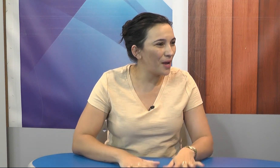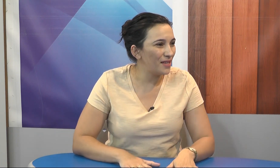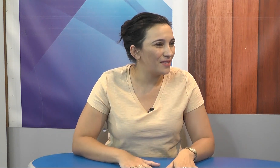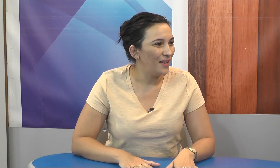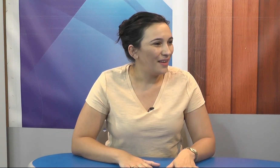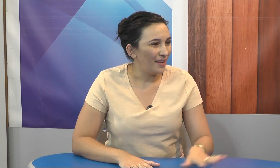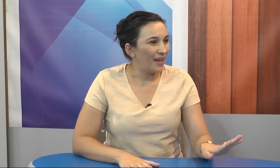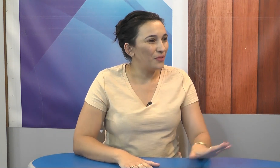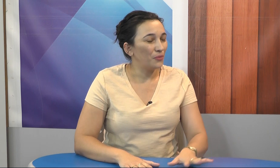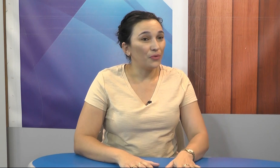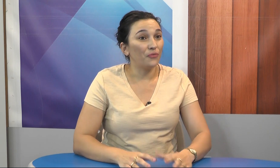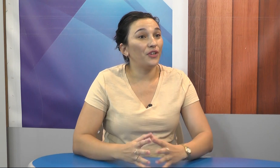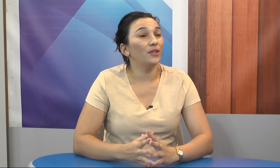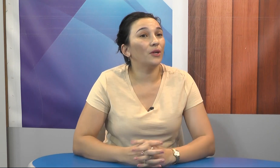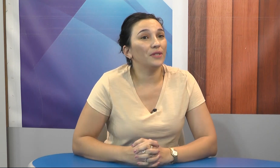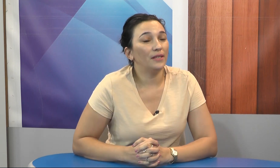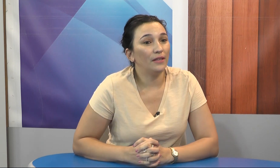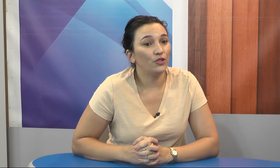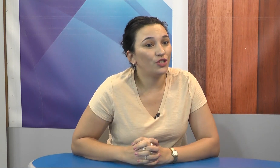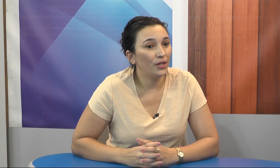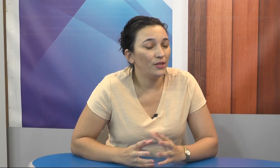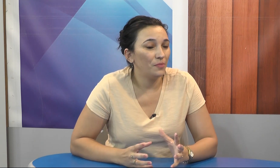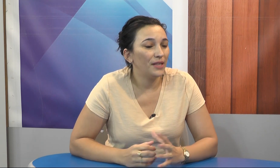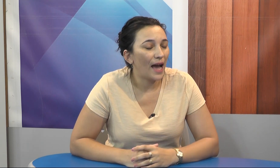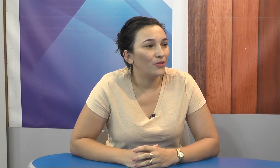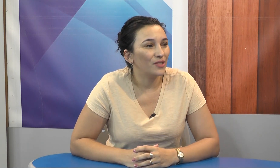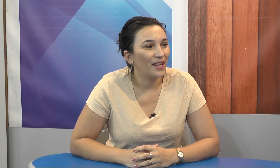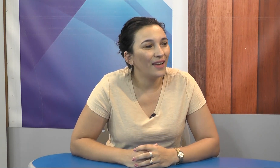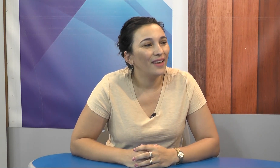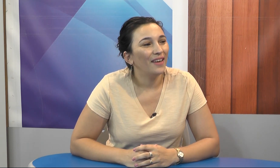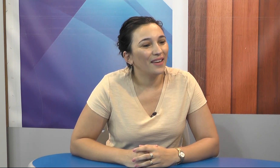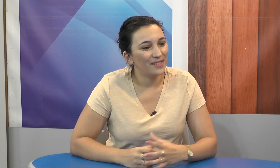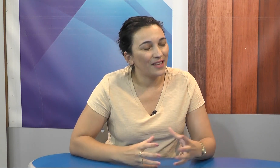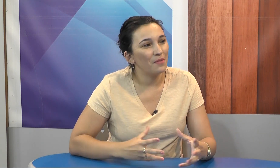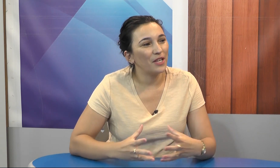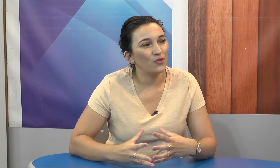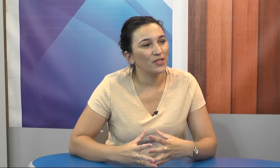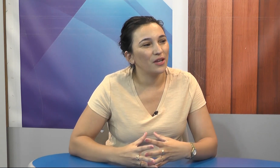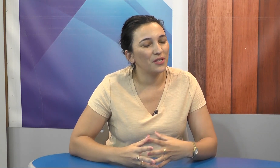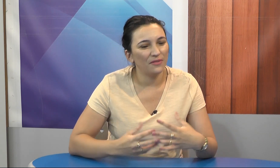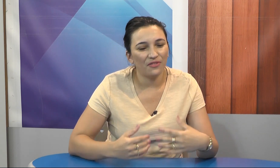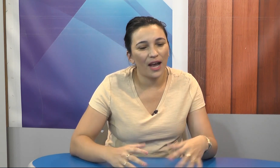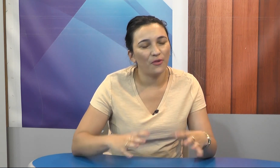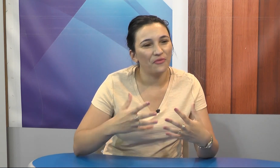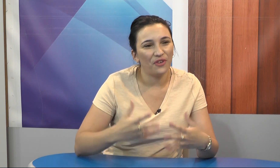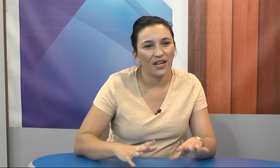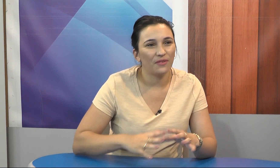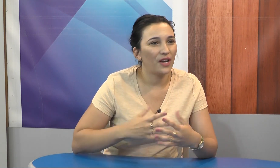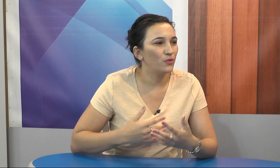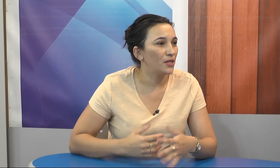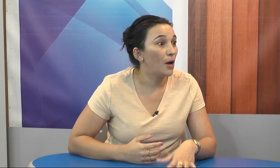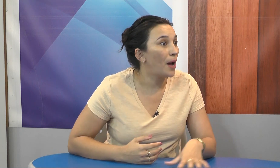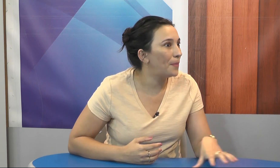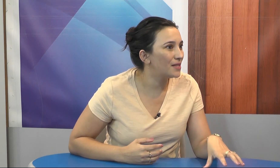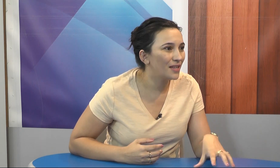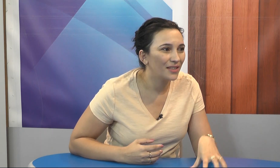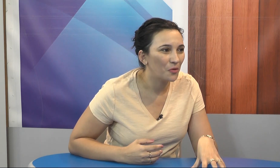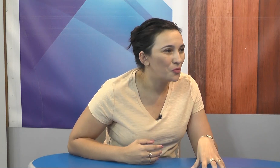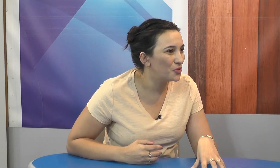mais... não ficam tão assim intimidados, né? Eles têm mais noção, assim, vai, conversa, faz o sinal, apresentam